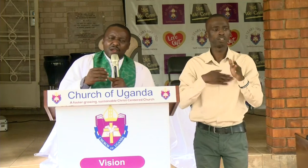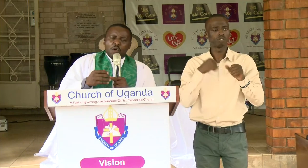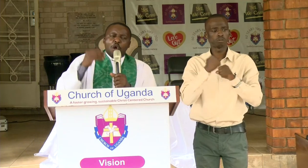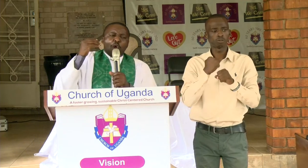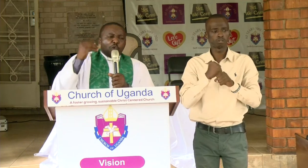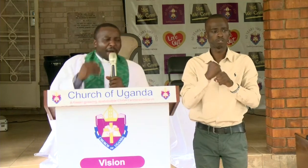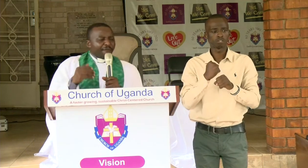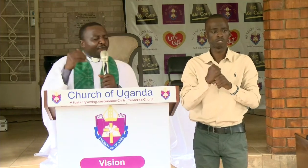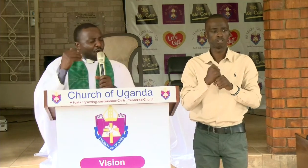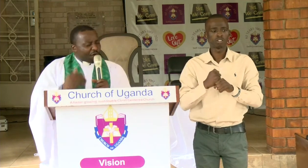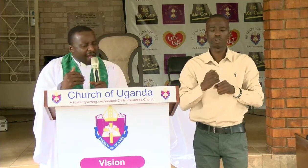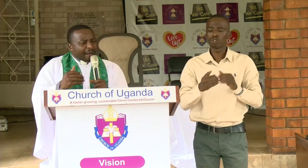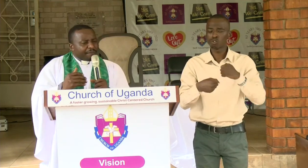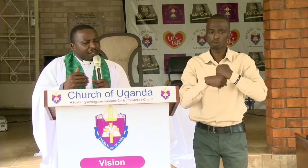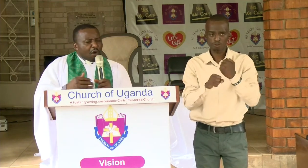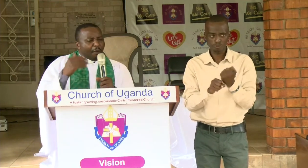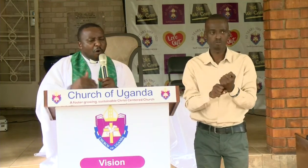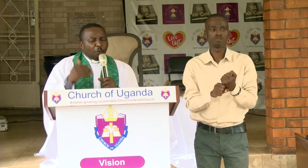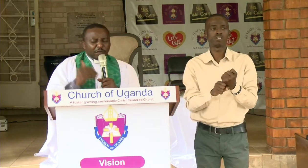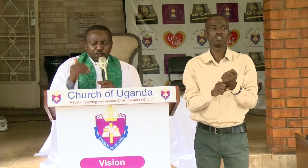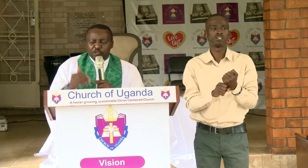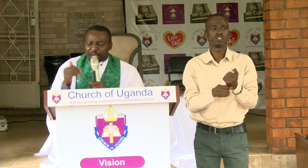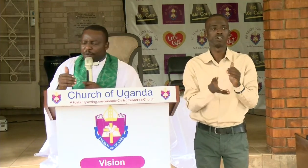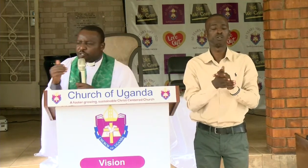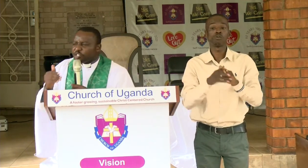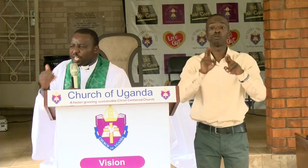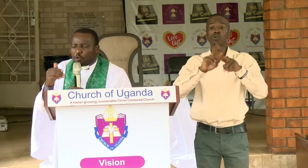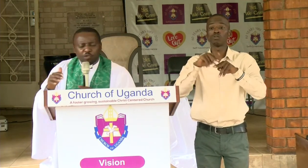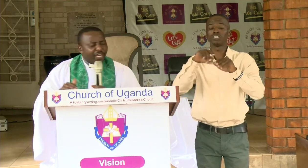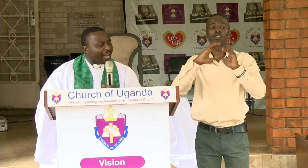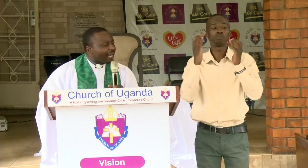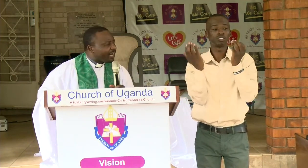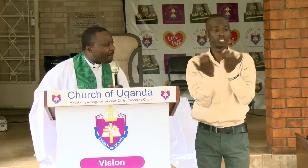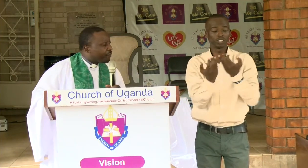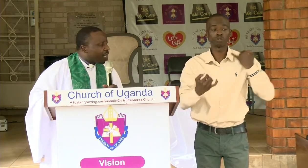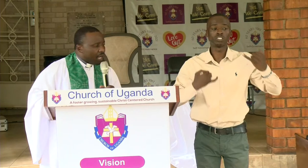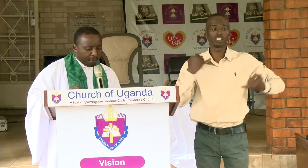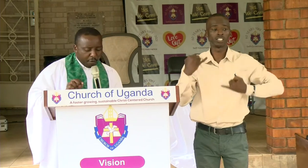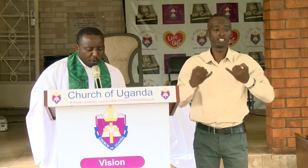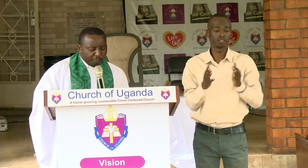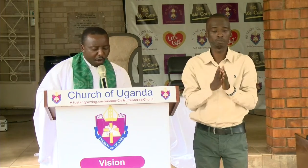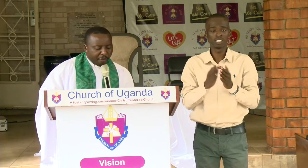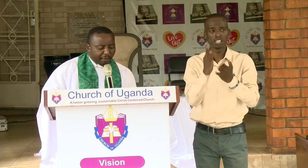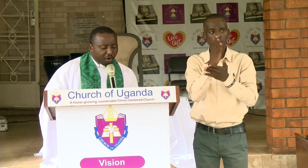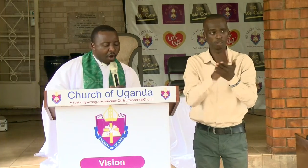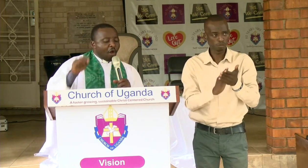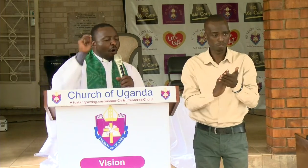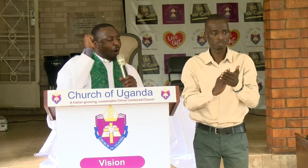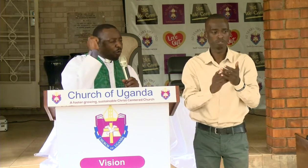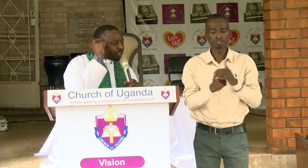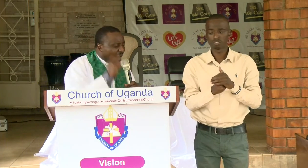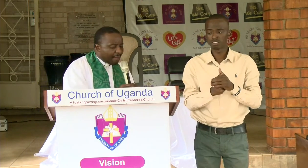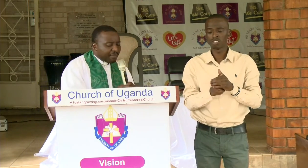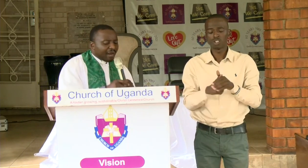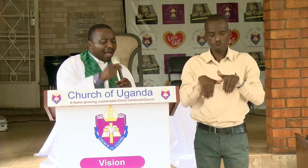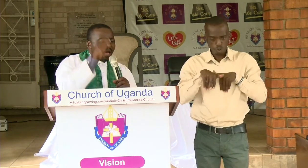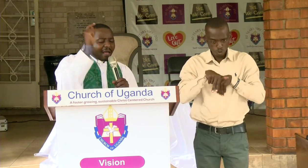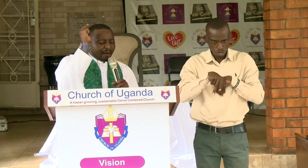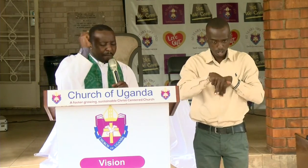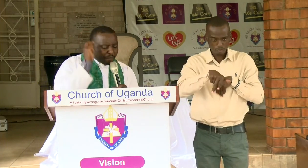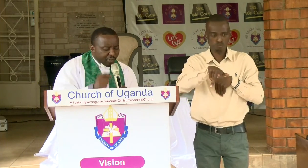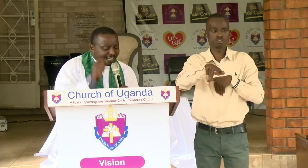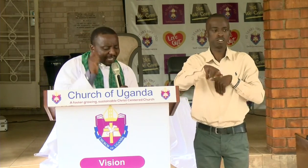ebirina okubafuula oba okubatuusa mu nsi eyo okugyeyagaliramu ebimu ku byo bye bino